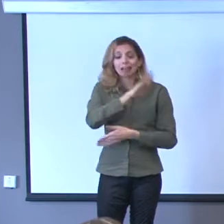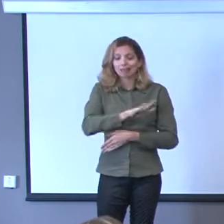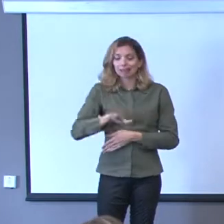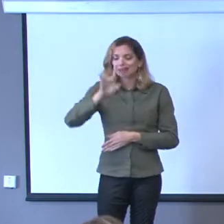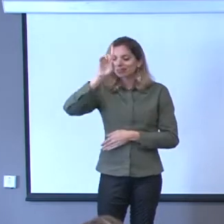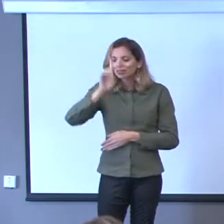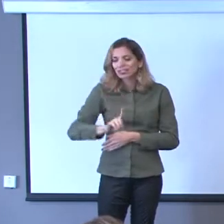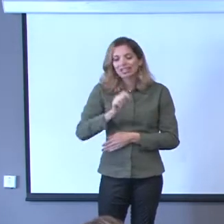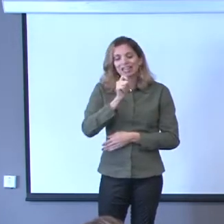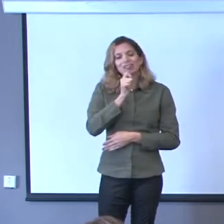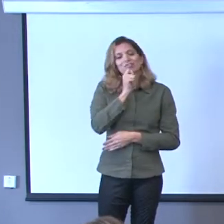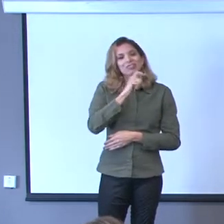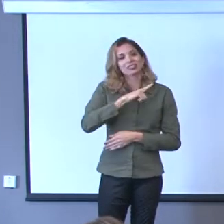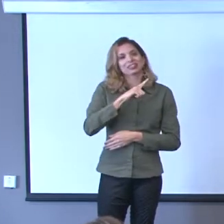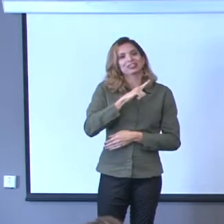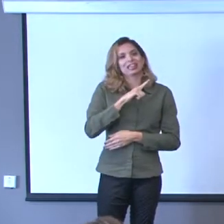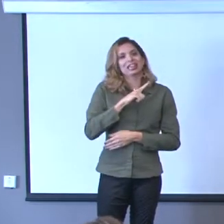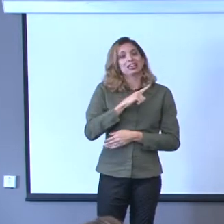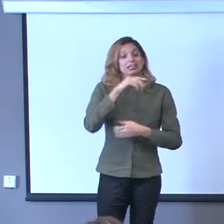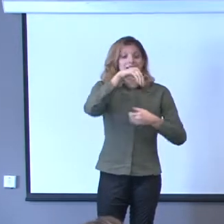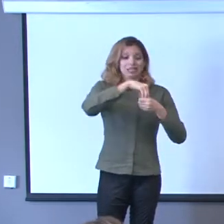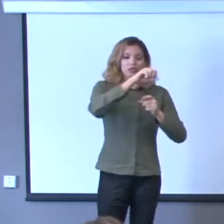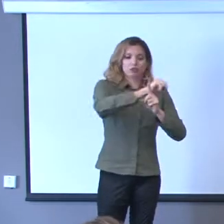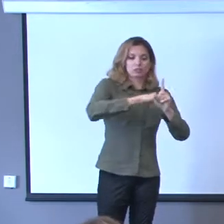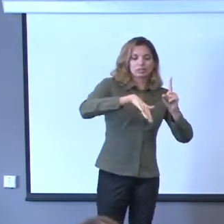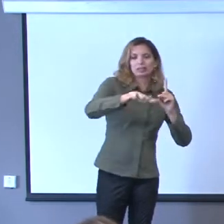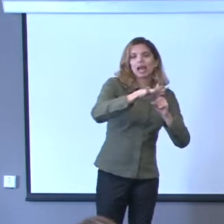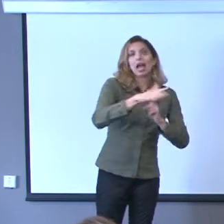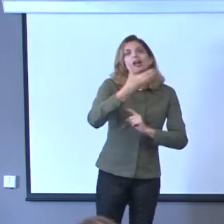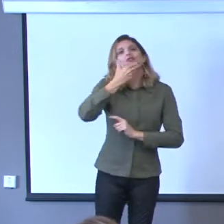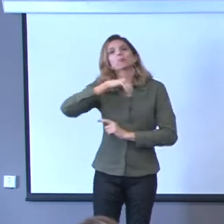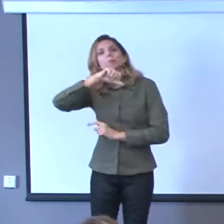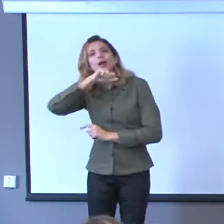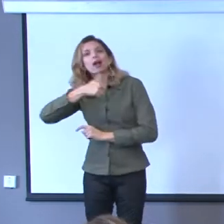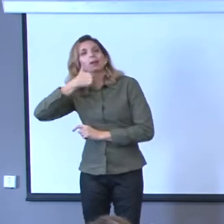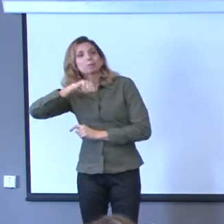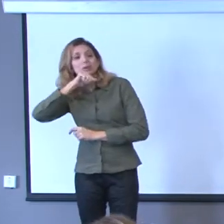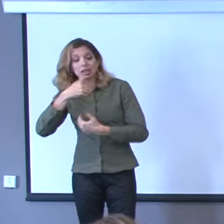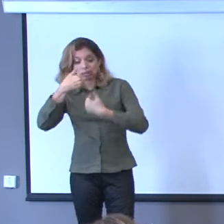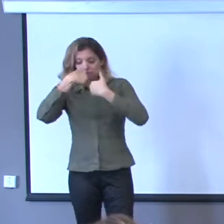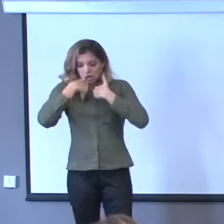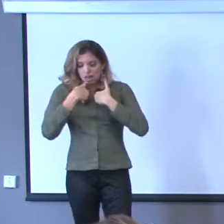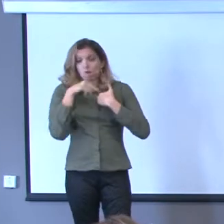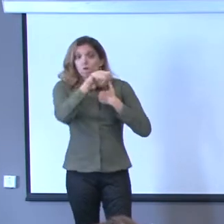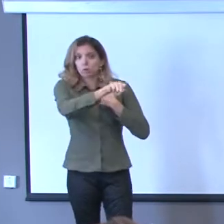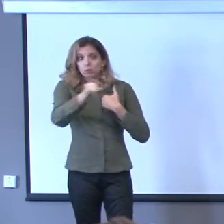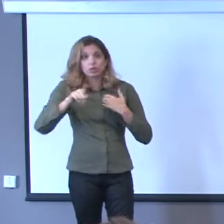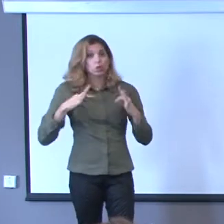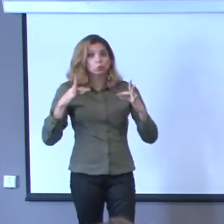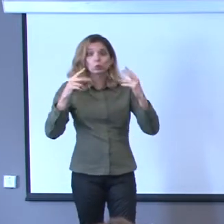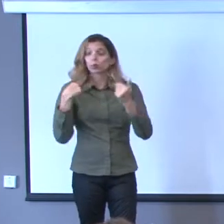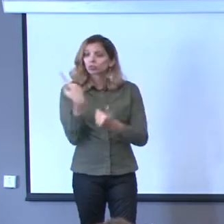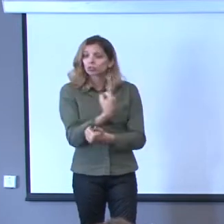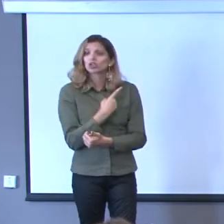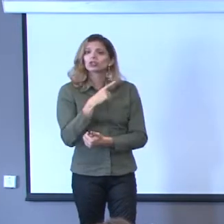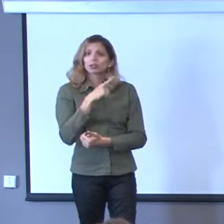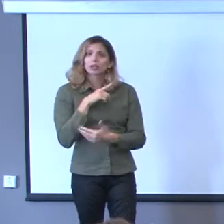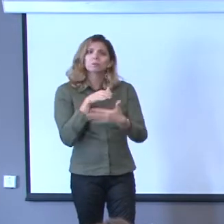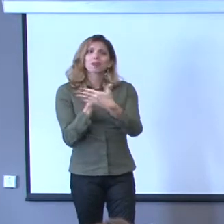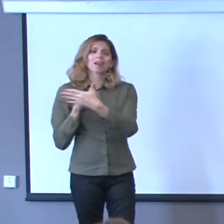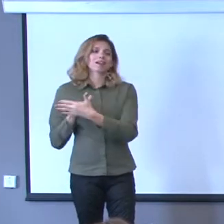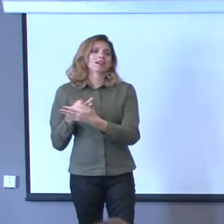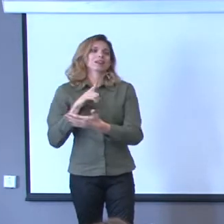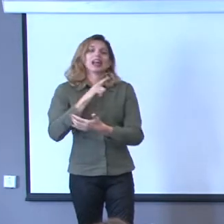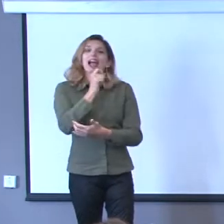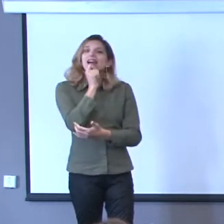deficiência, são barreiras que estão na sociedade, dentro nos pais, nos professores, em mim, em você, em todos nós, que